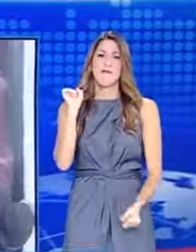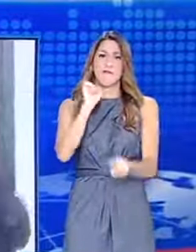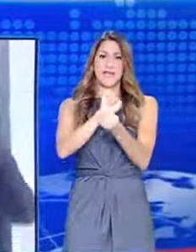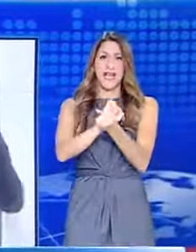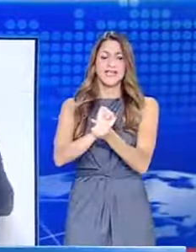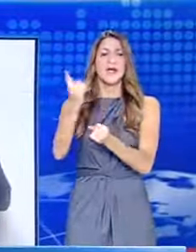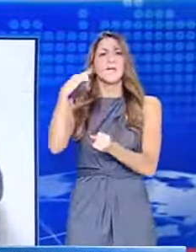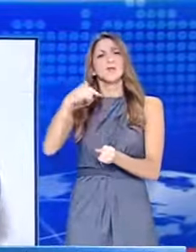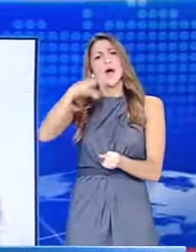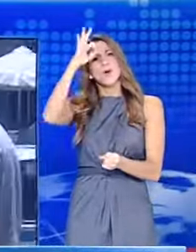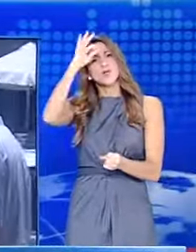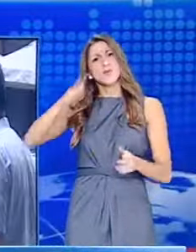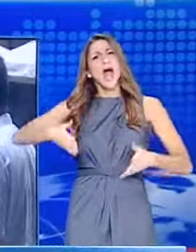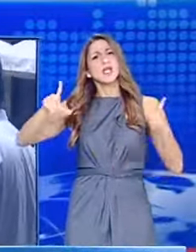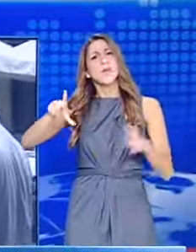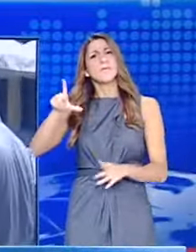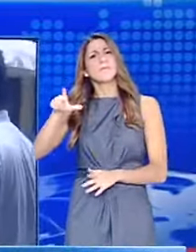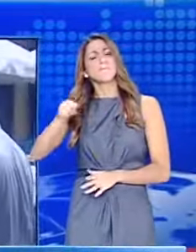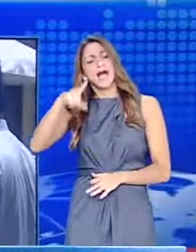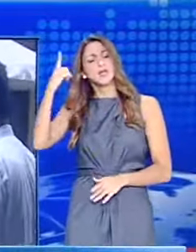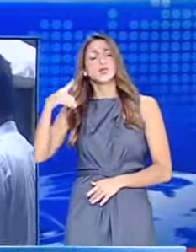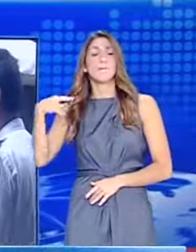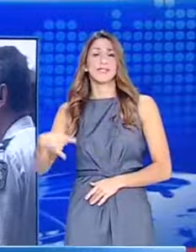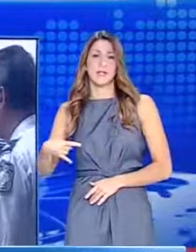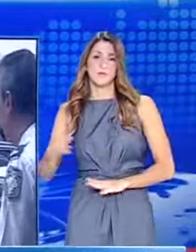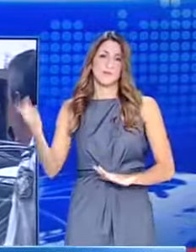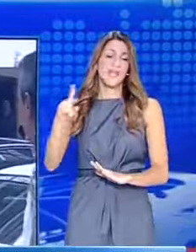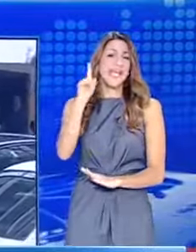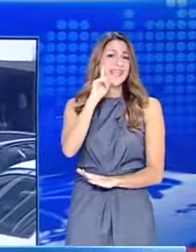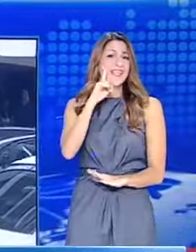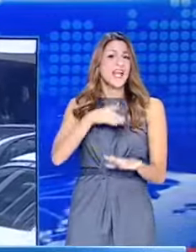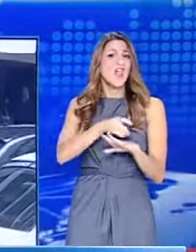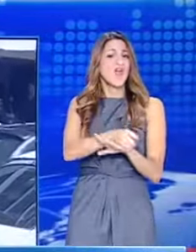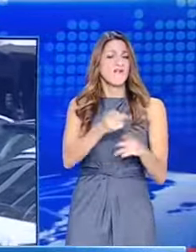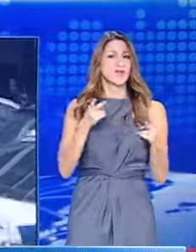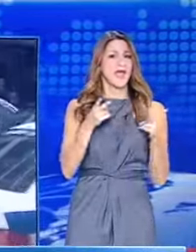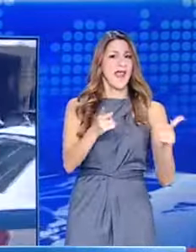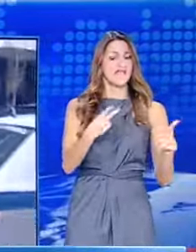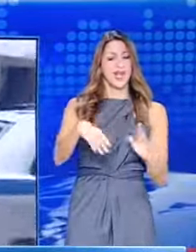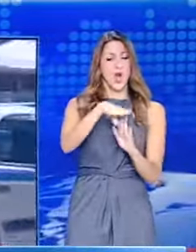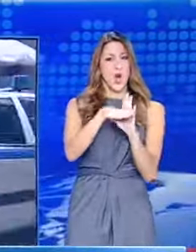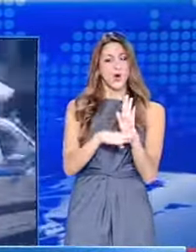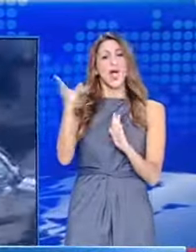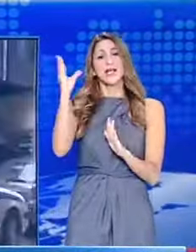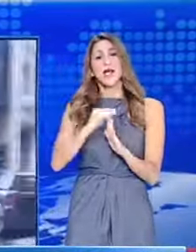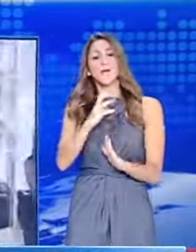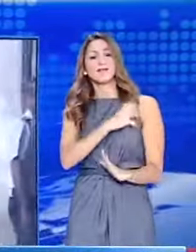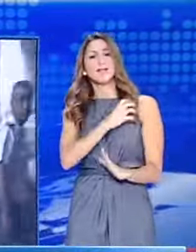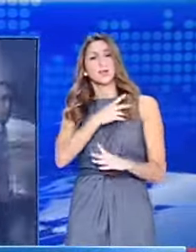ελεύθεροι με περιοριστικούς όρους αφέθηκαν η γυναίκα του ρουπακιά και ο λεγόμενος απόστρατος που συνομιλούσε με το δράστη της δολοφονίας